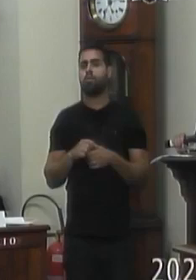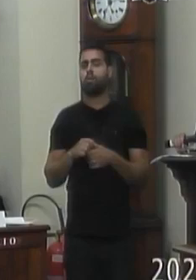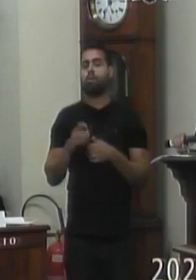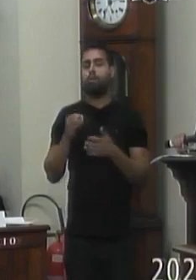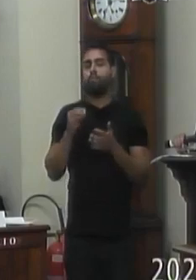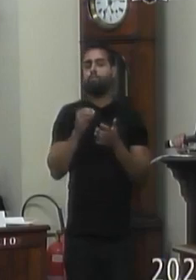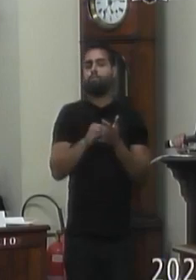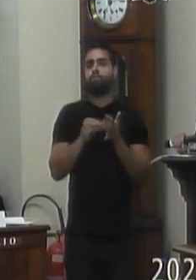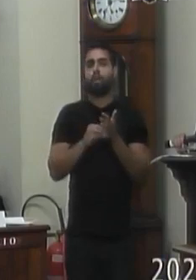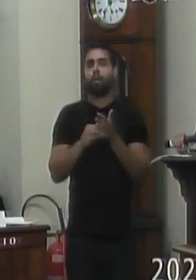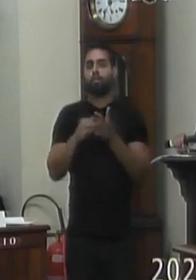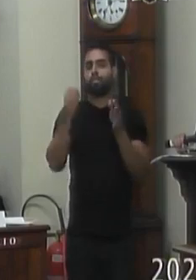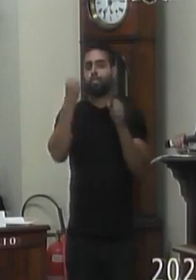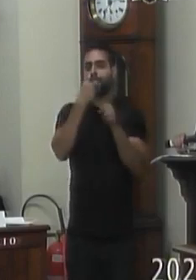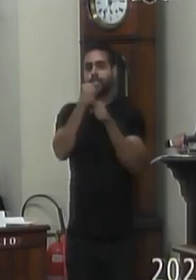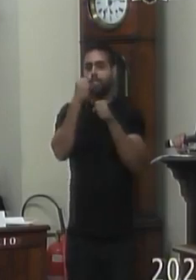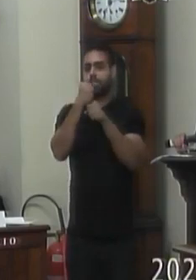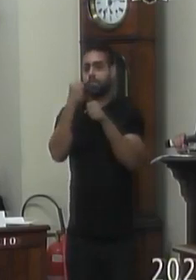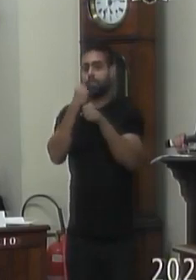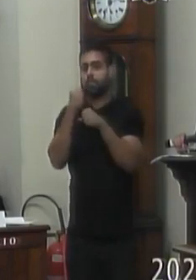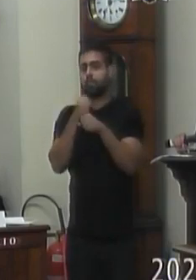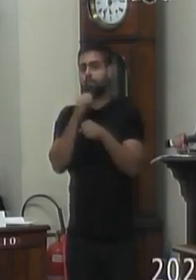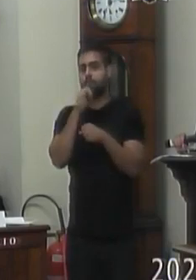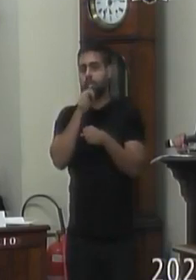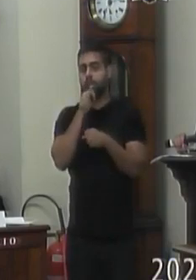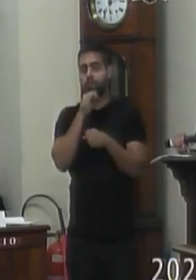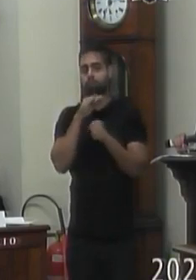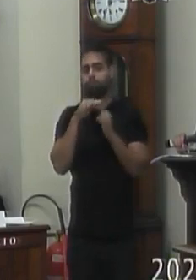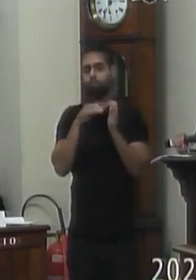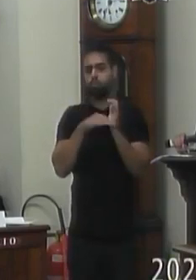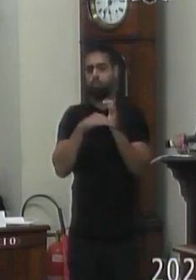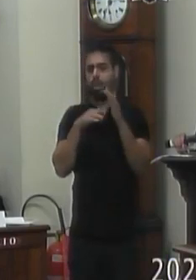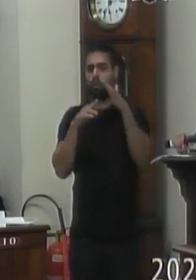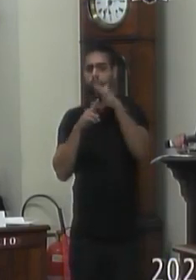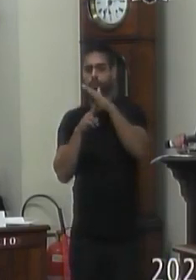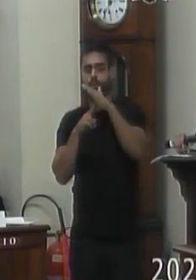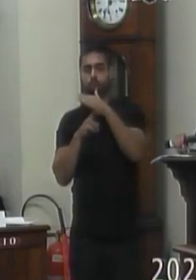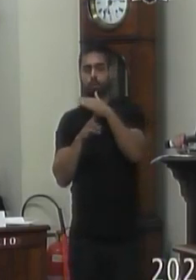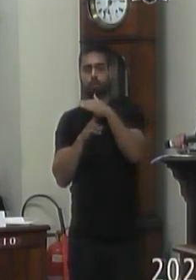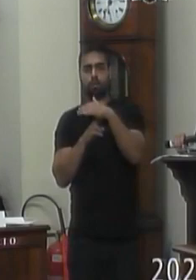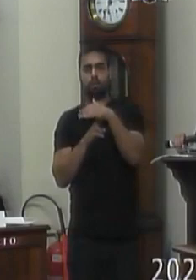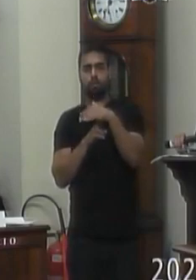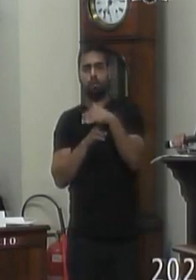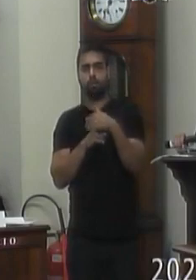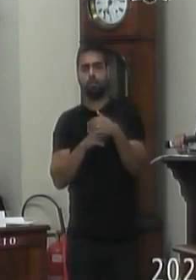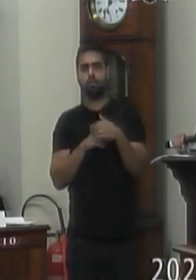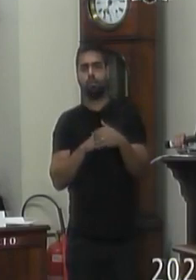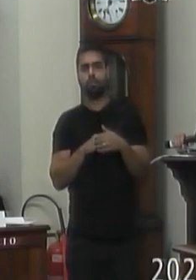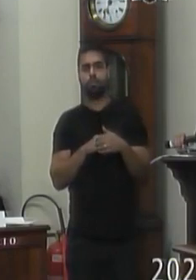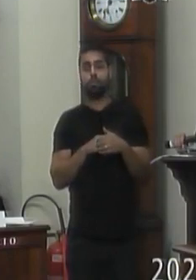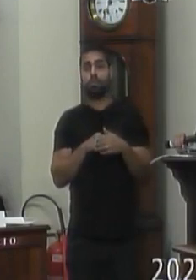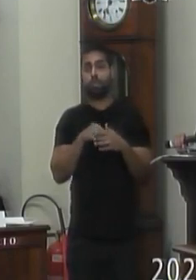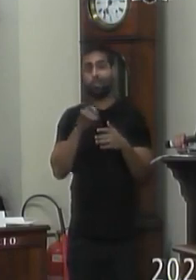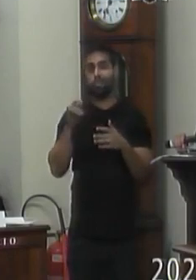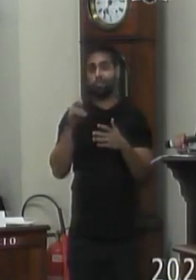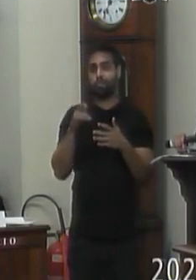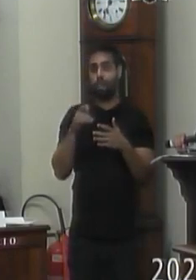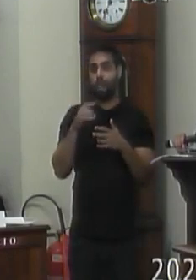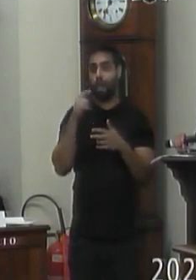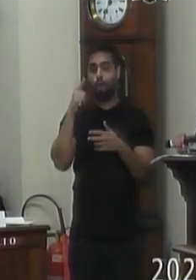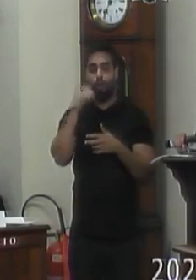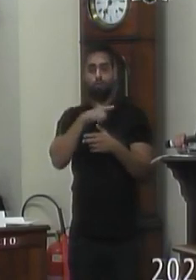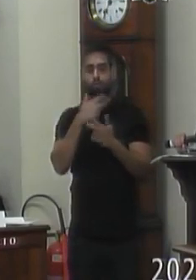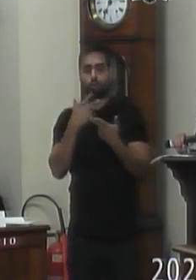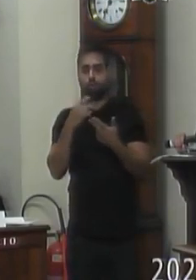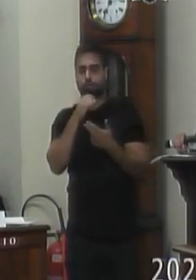zelo e manutenção, vamos dizer assim, de toda a rodoviária. Aquilo ali, na hora que aconteceu uma tragédia, isso aí